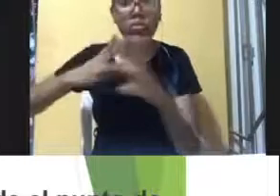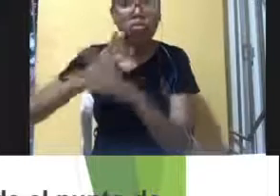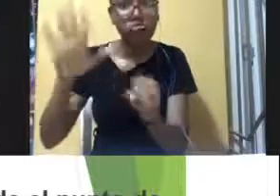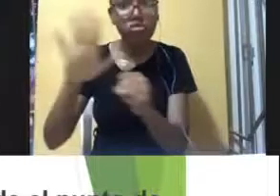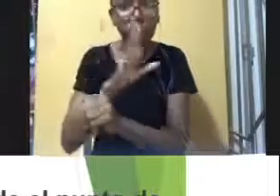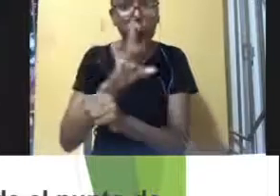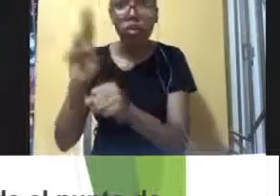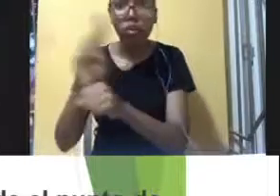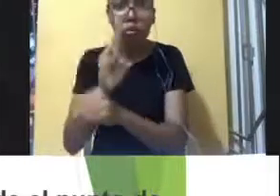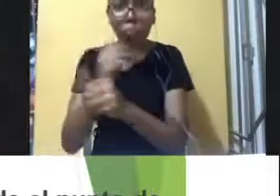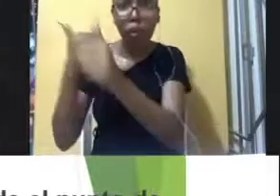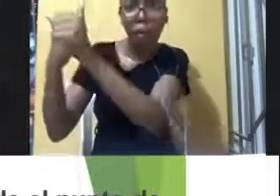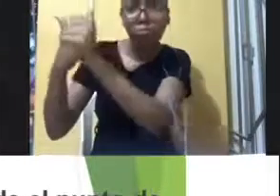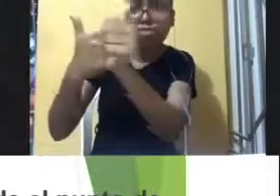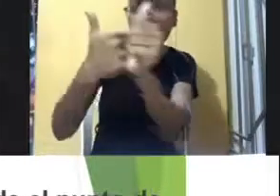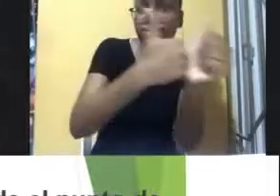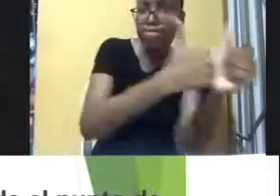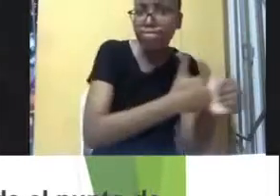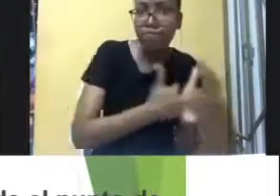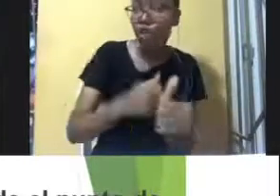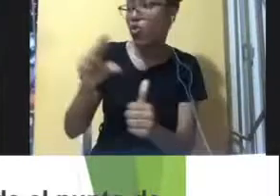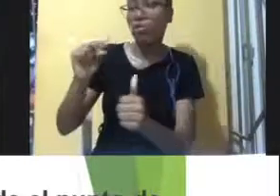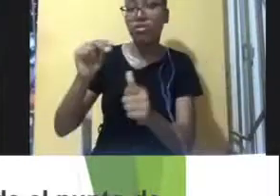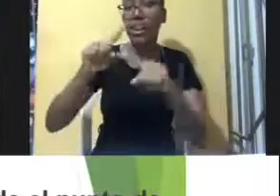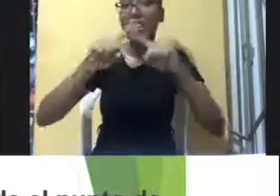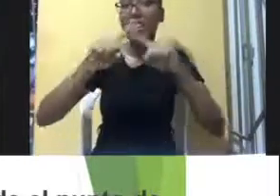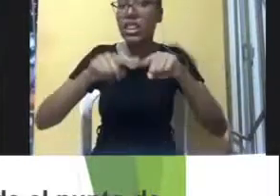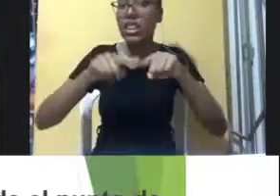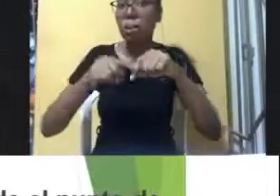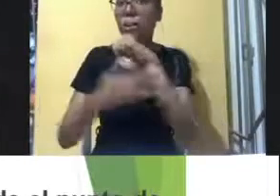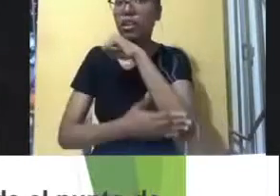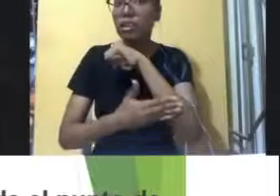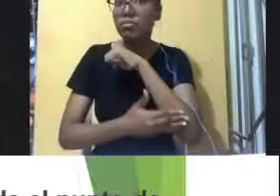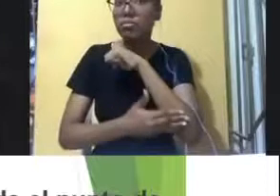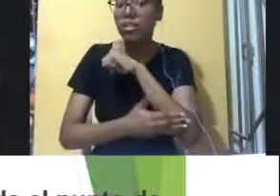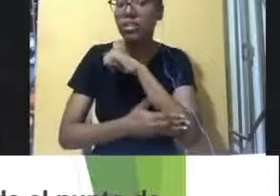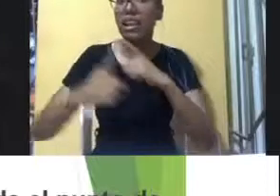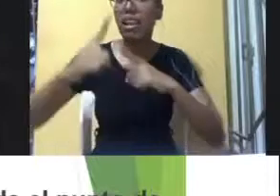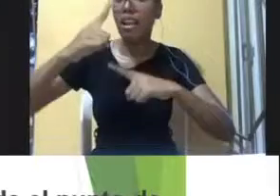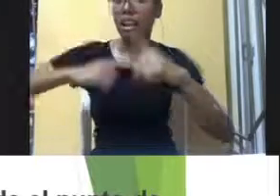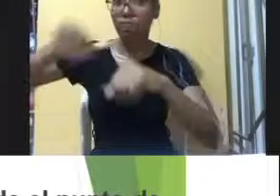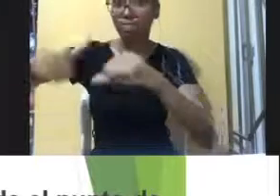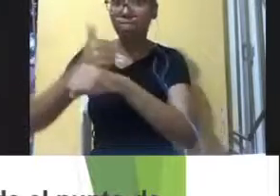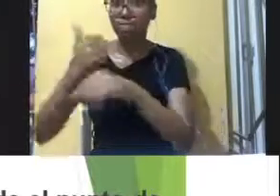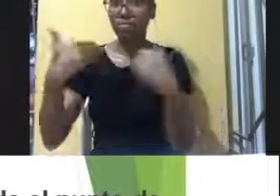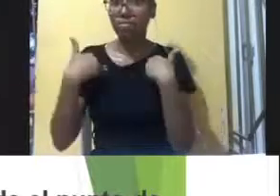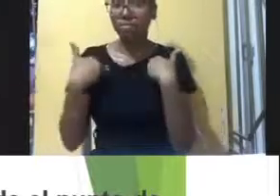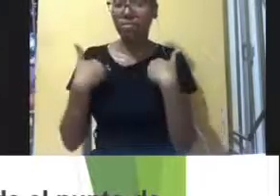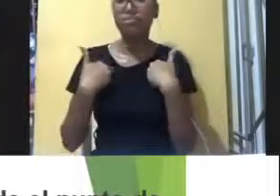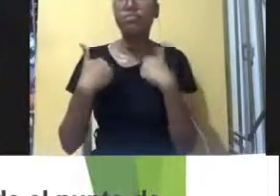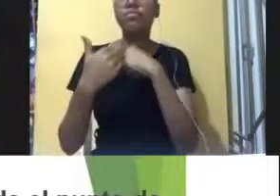país, tiene su propia lengua, o debería de tenerla. Si no la tiene, cada país tiene su propia